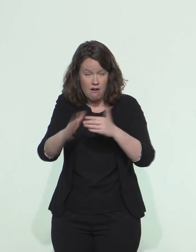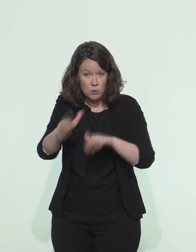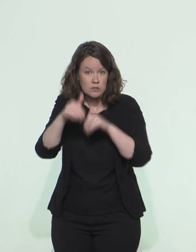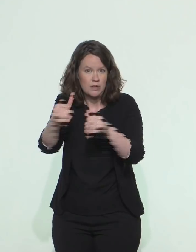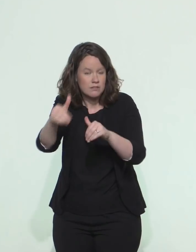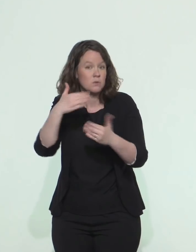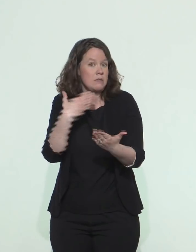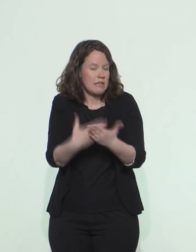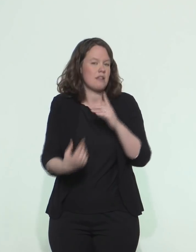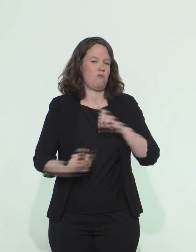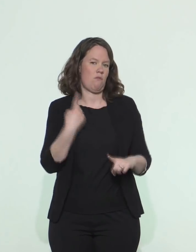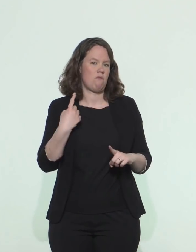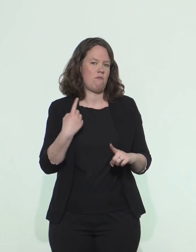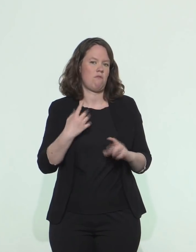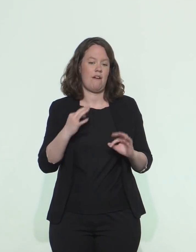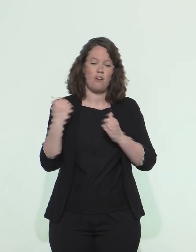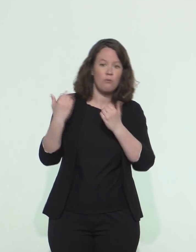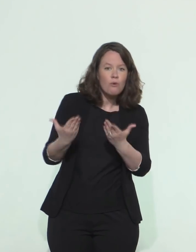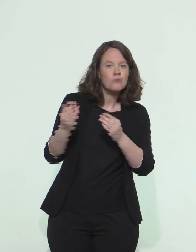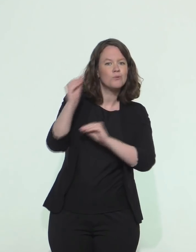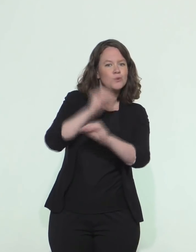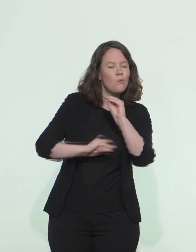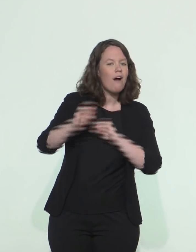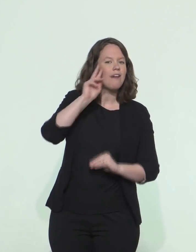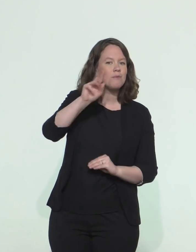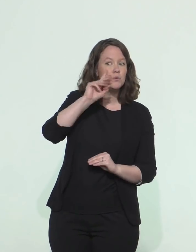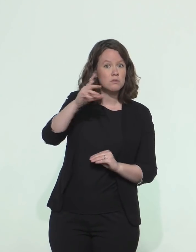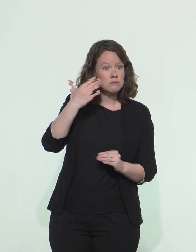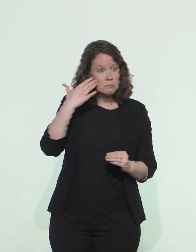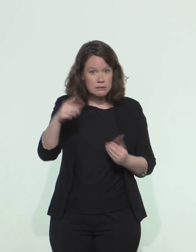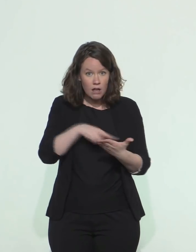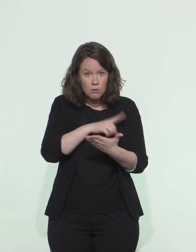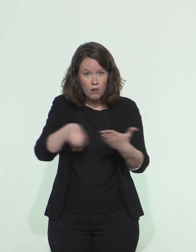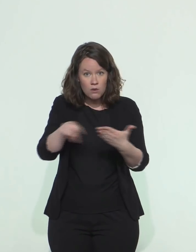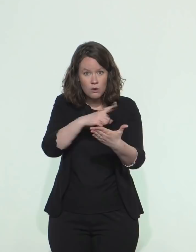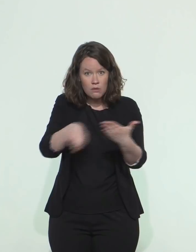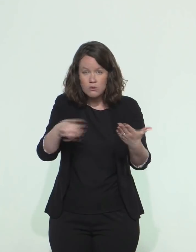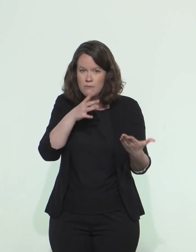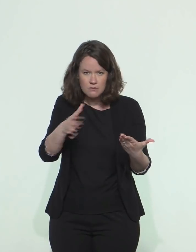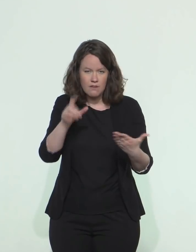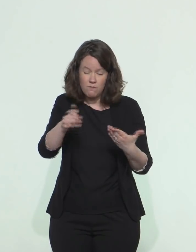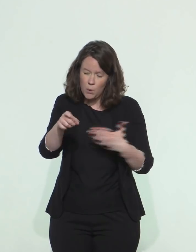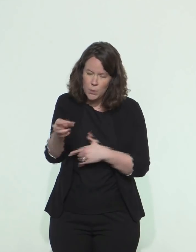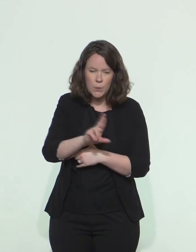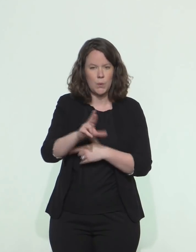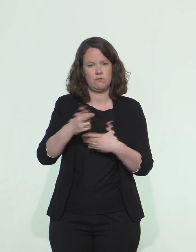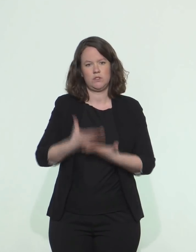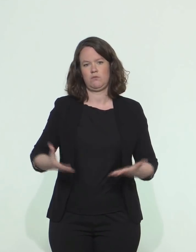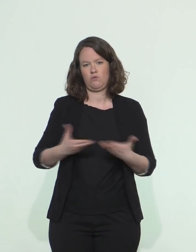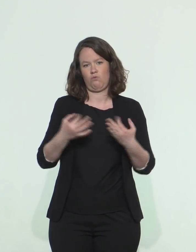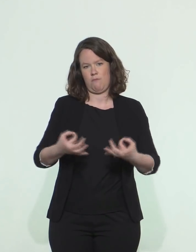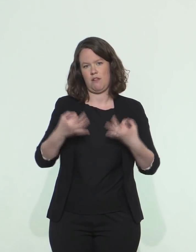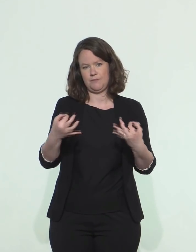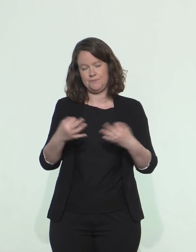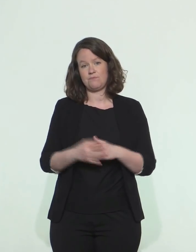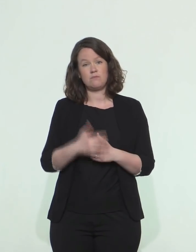élément important de l'offre de soins et de la capacité d'un établissement à reprendre une activité normale. Cette évolution, elle va se faire dans les deux